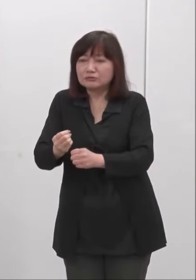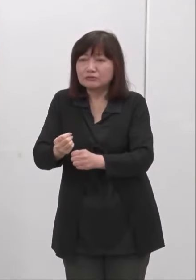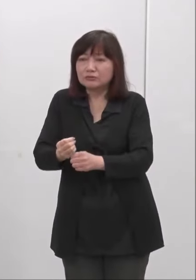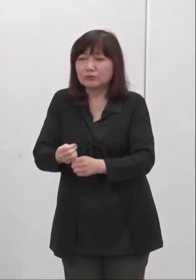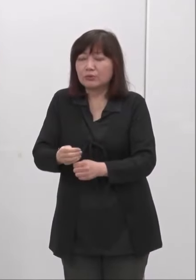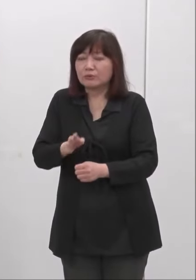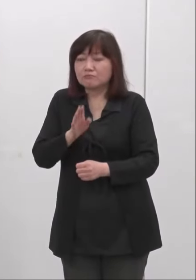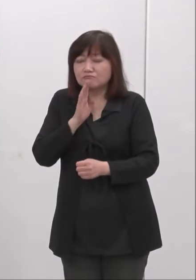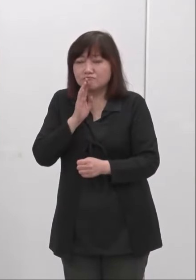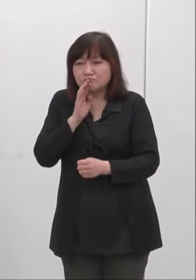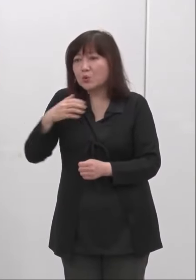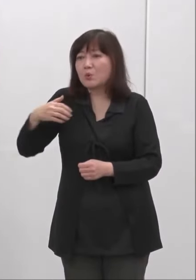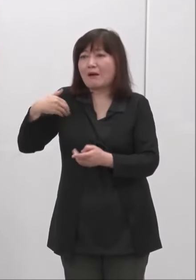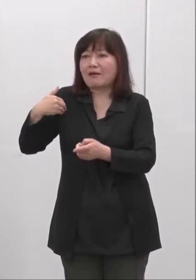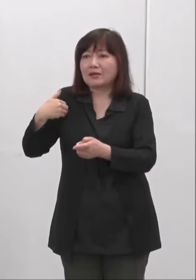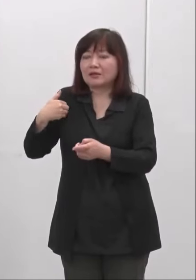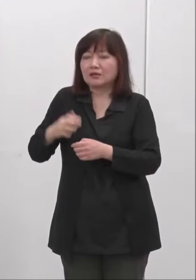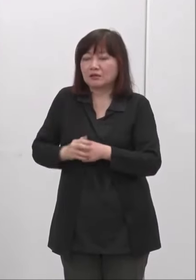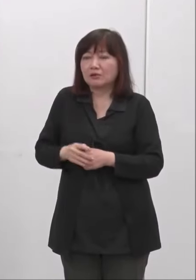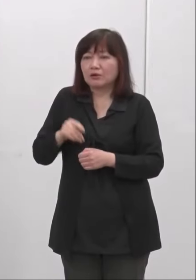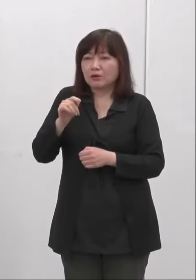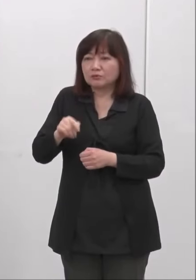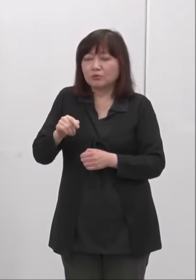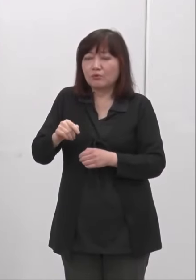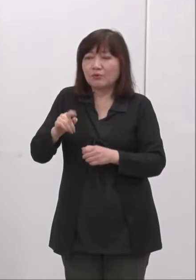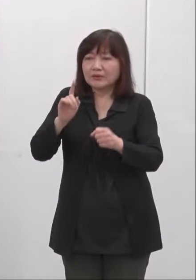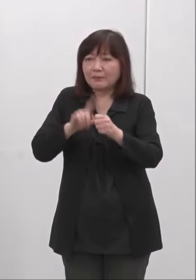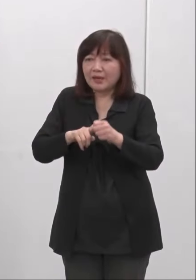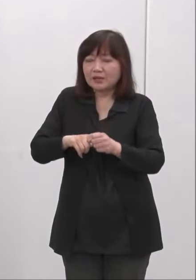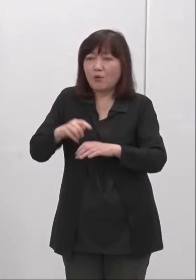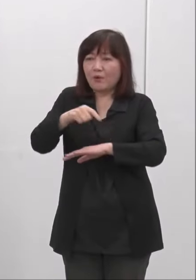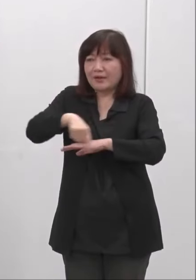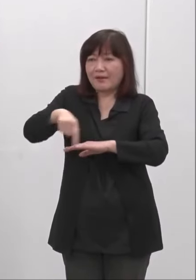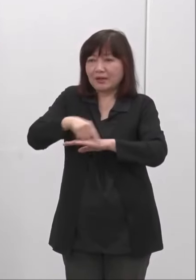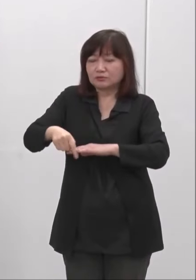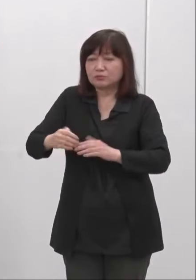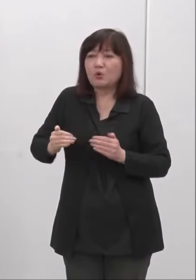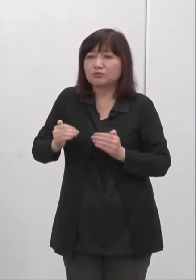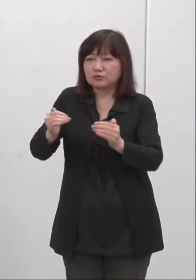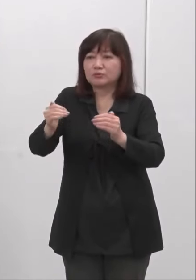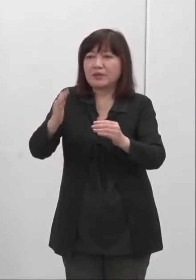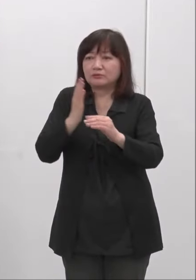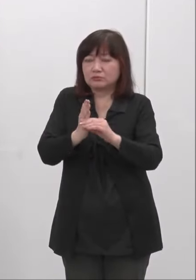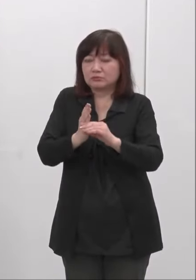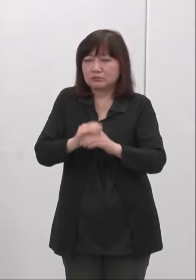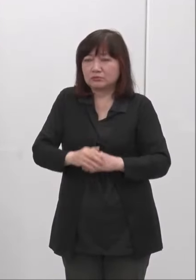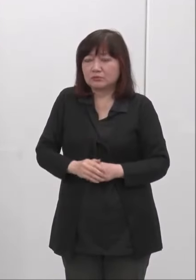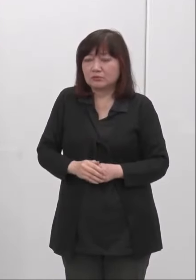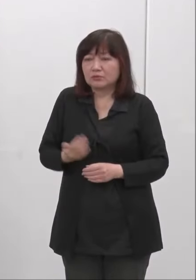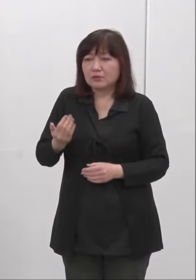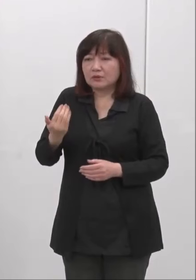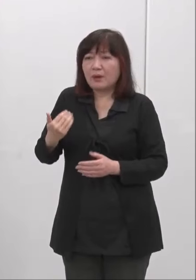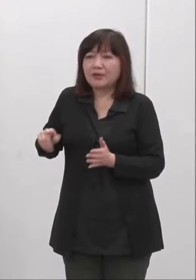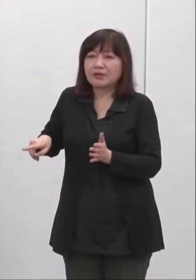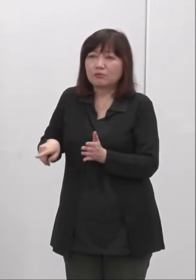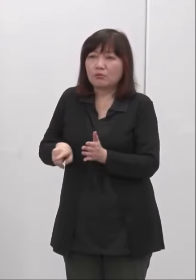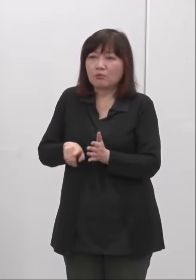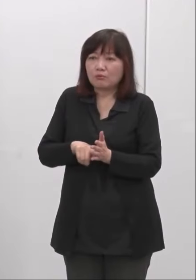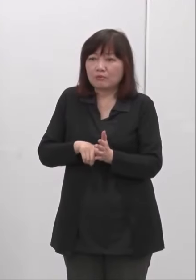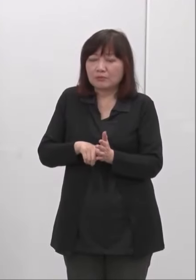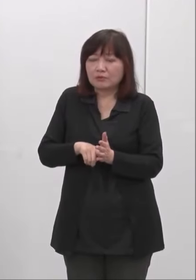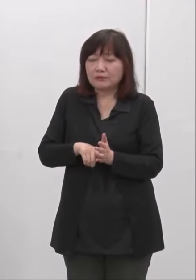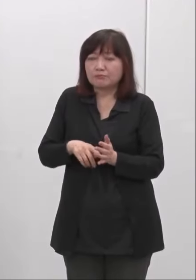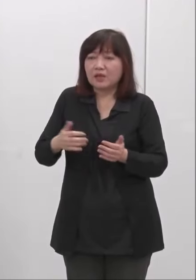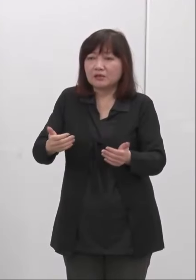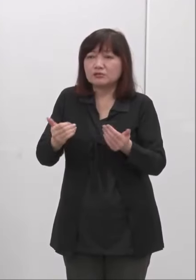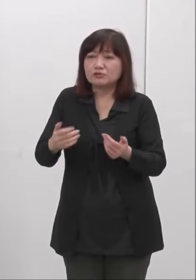して計画というのは進められておりますから、それは従前通りかつ、必要な見